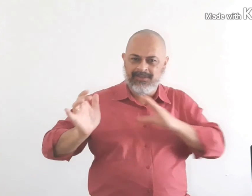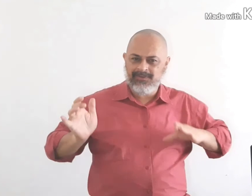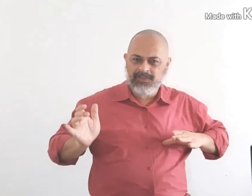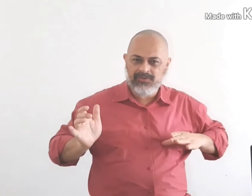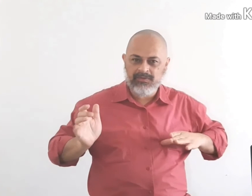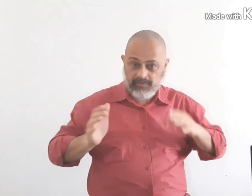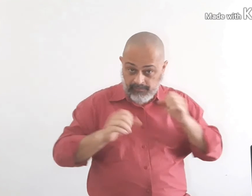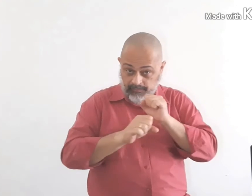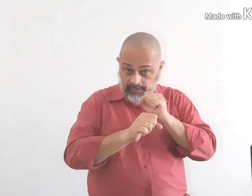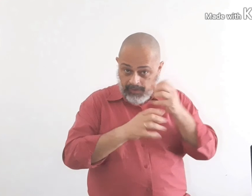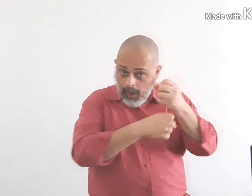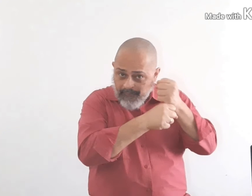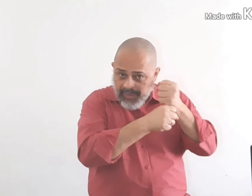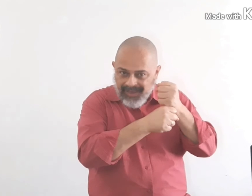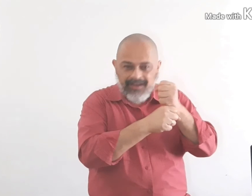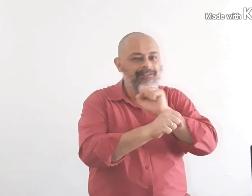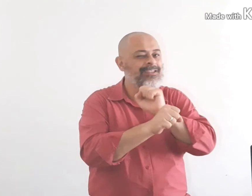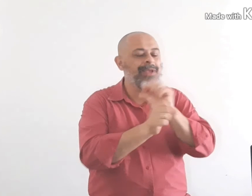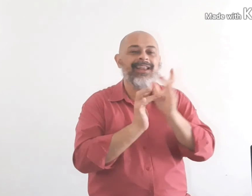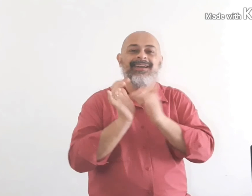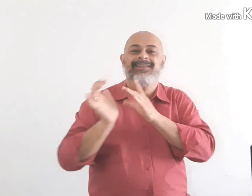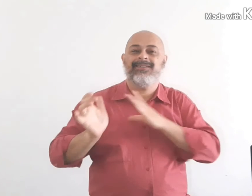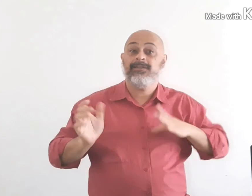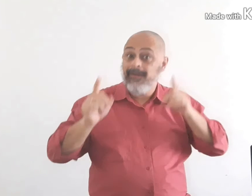livra da ira vindoura.